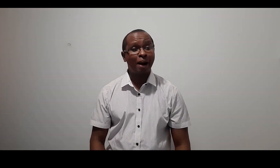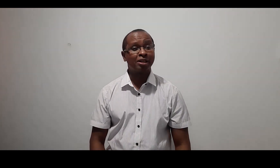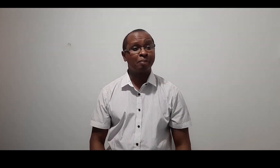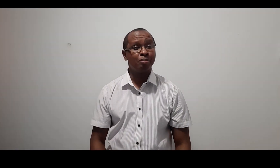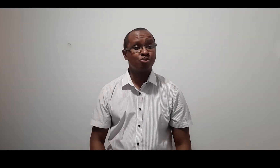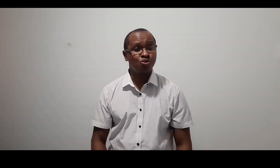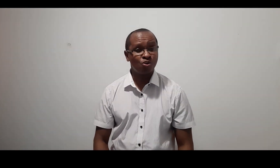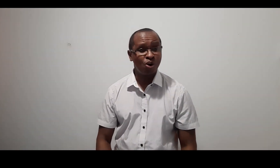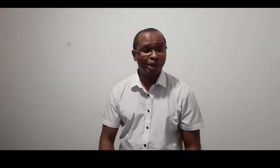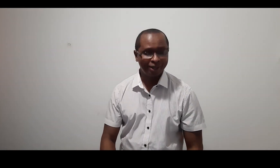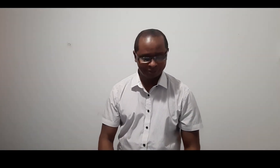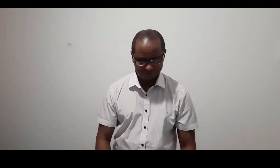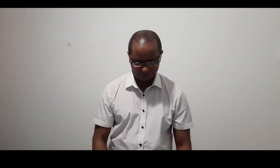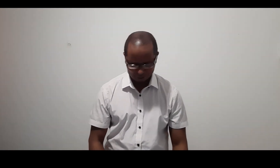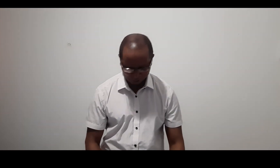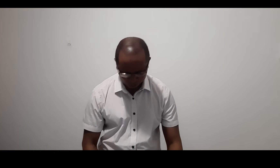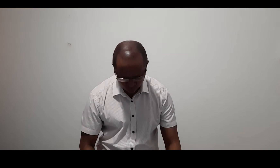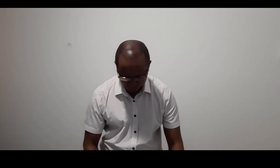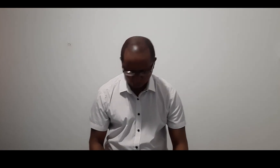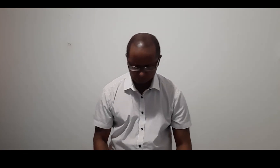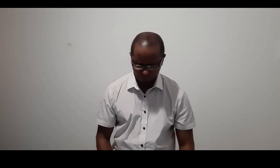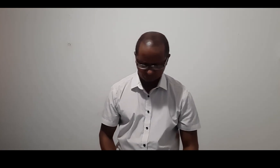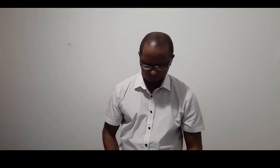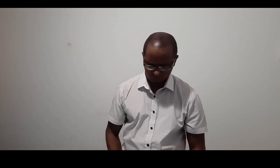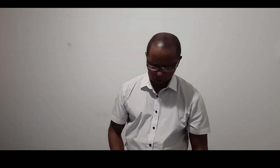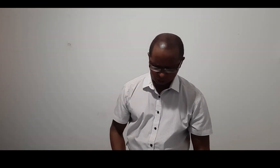Andriamanitra manome fo vaovao hoe eny tompoko.